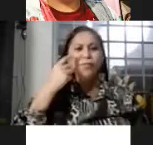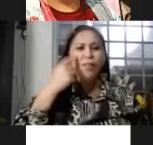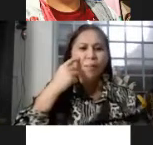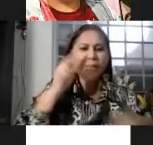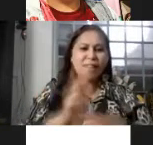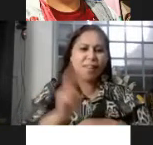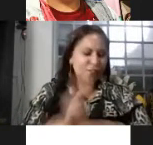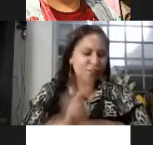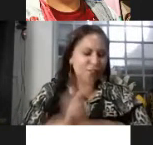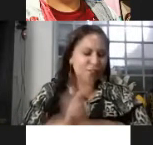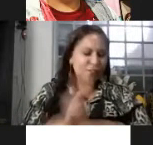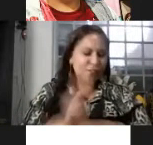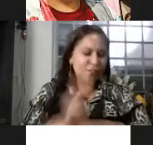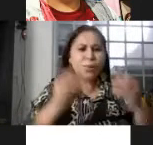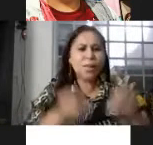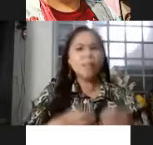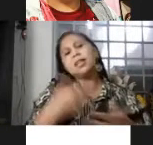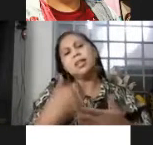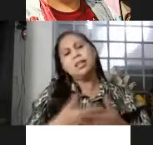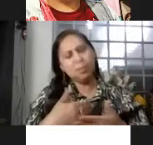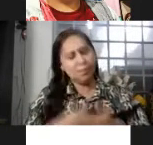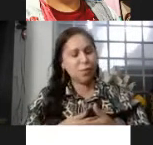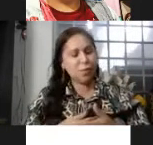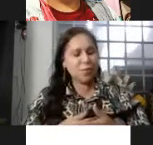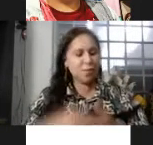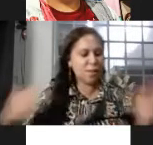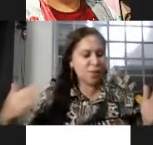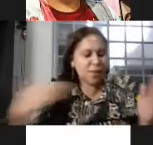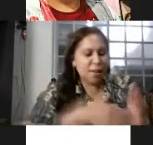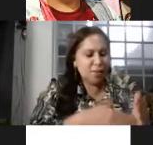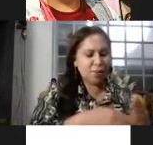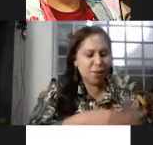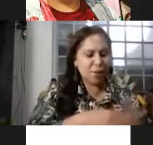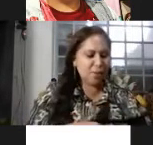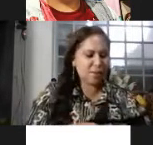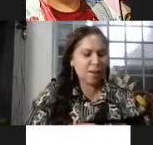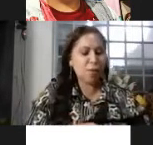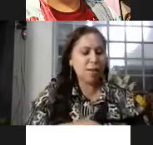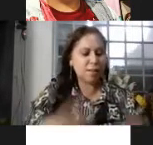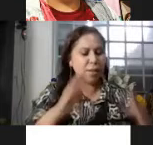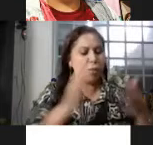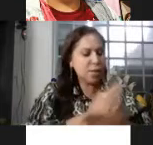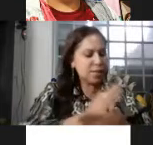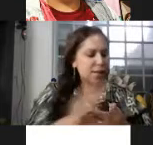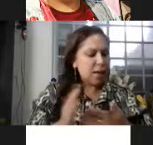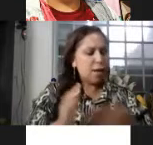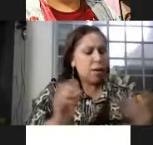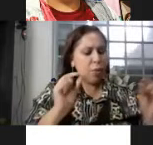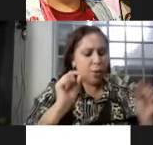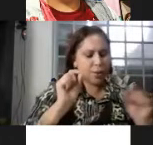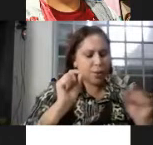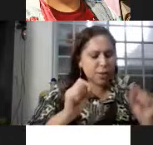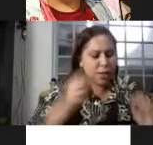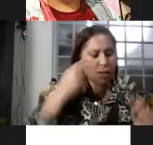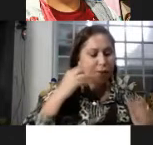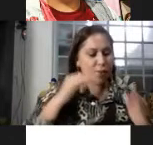vão observar tudo que a gente considerou até agora, algumas